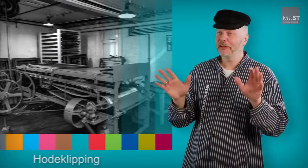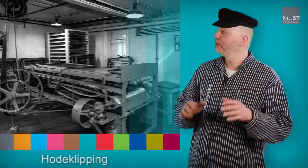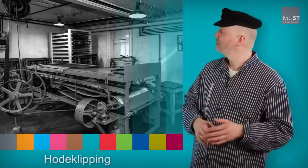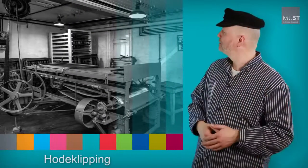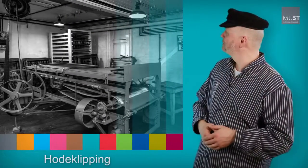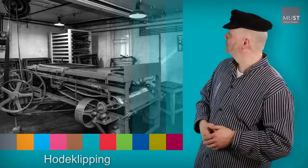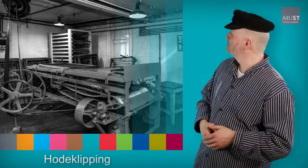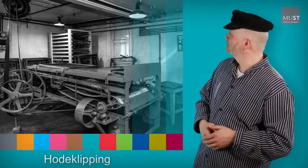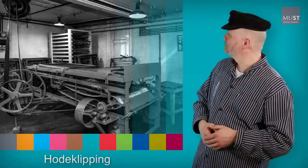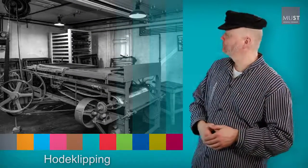klar.